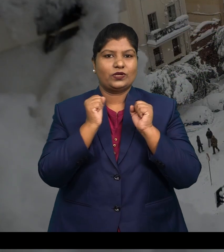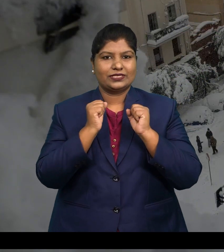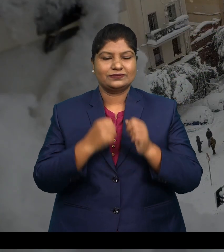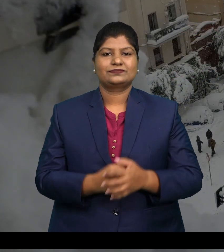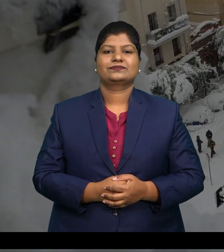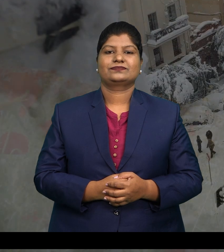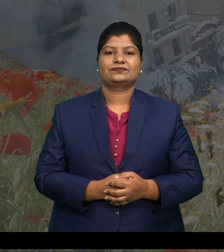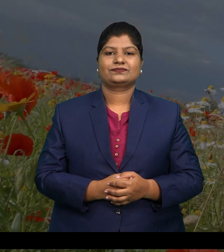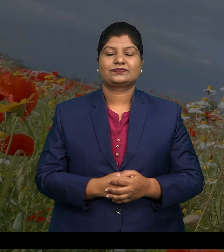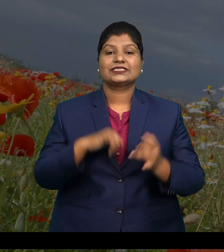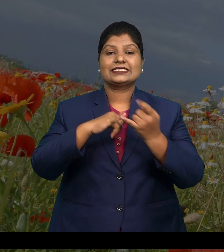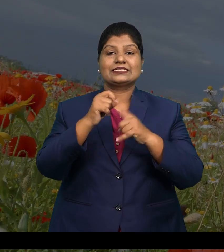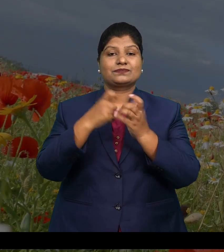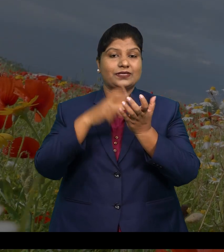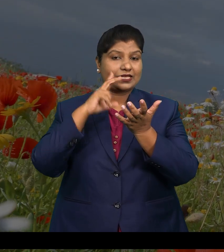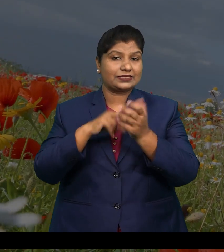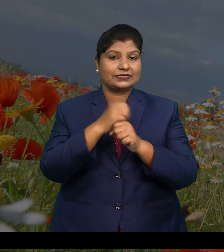శీతాకాలం, వసంతకాలం,